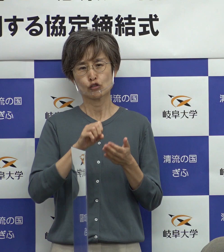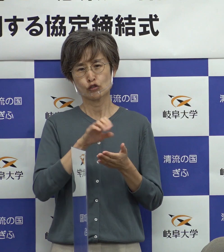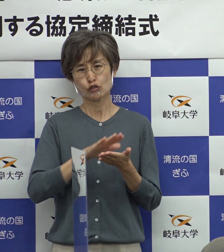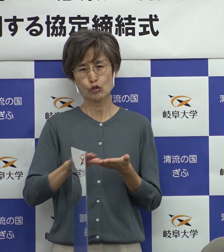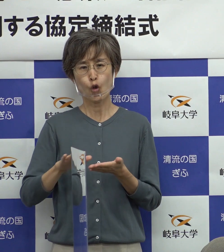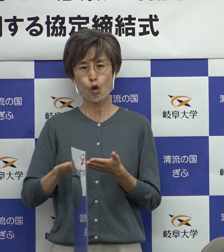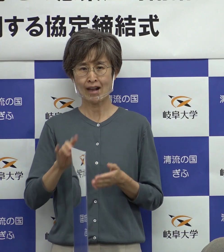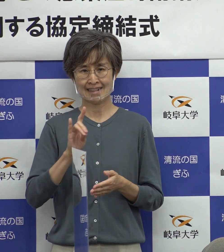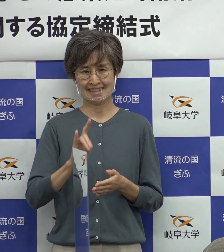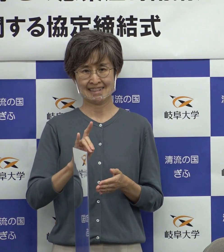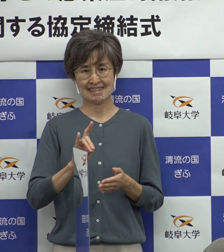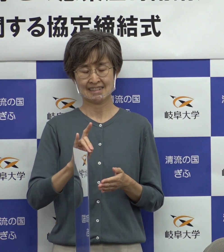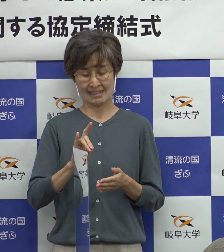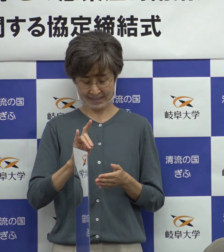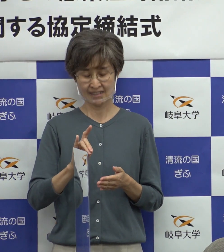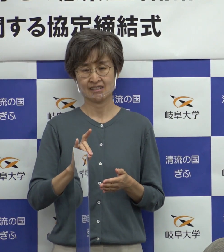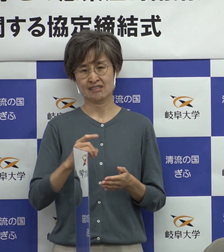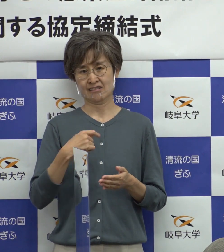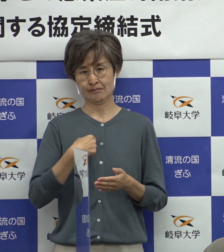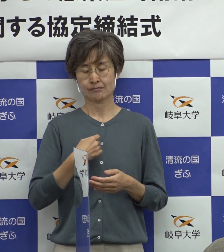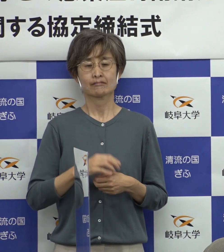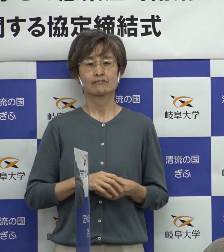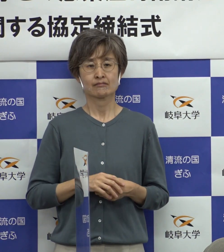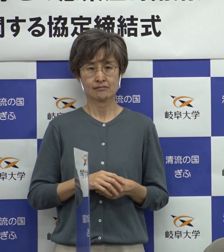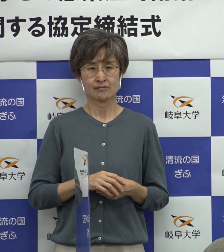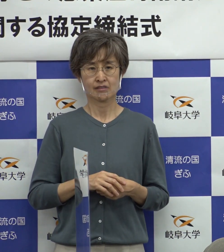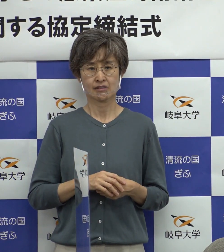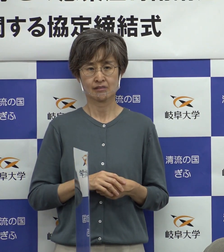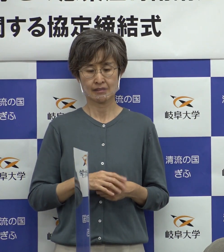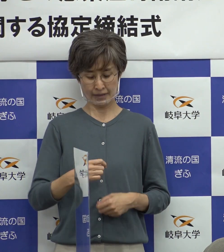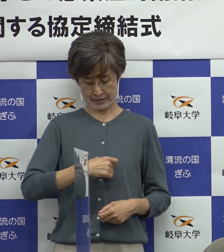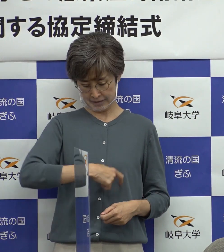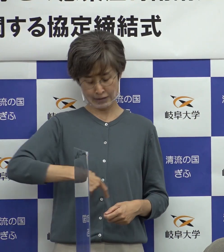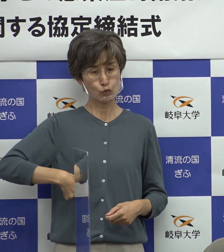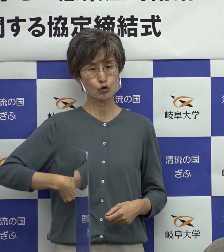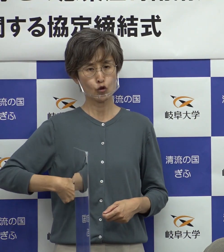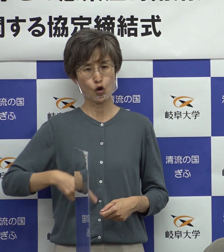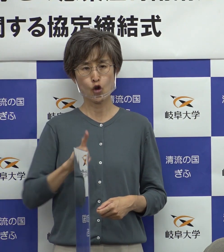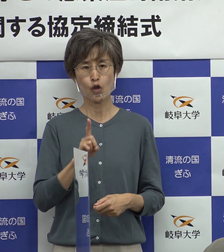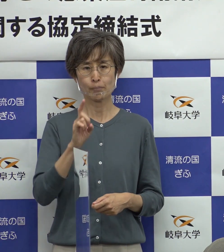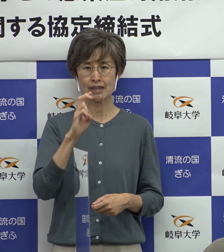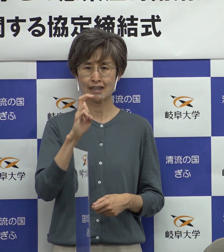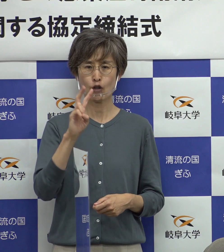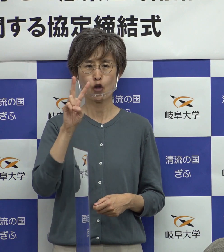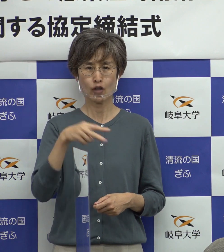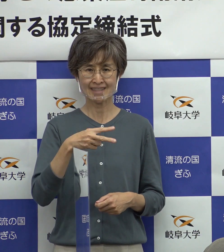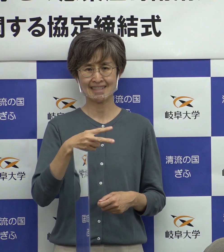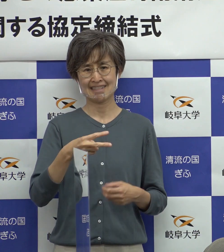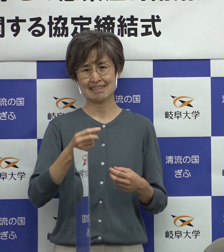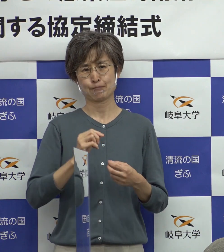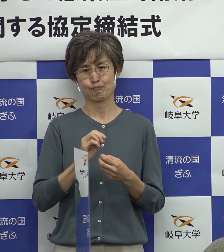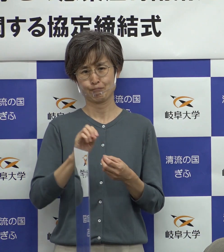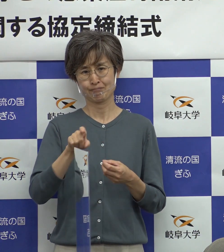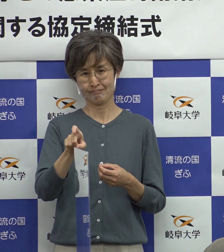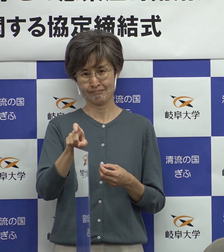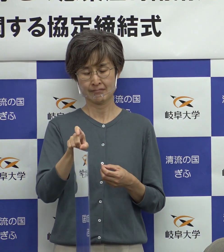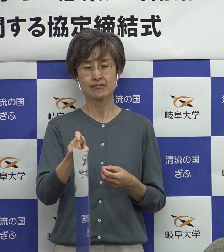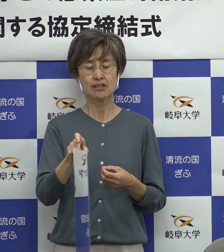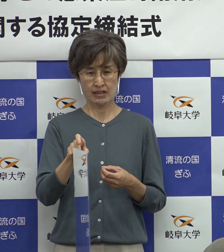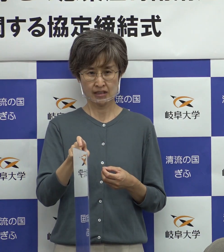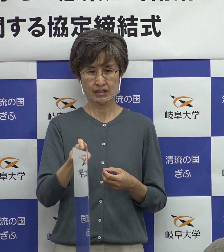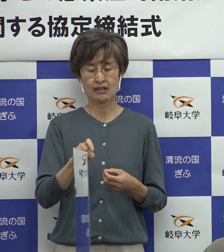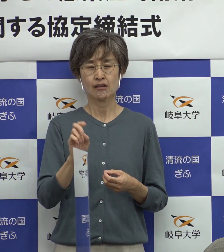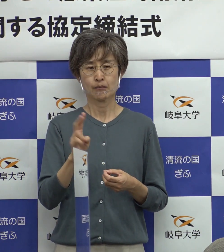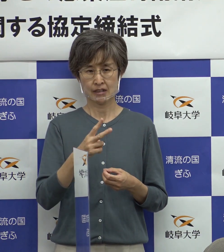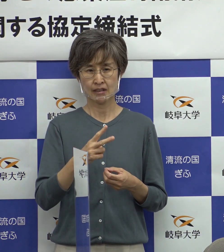で、消化器というとご存知のところで言いますと、胃袋のピロリ菌がございますよね。胃炎とかがんの原因になる。それから肝臓病学